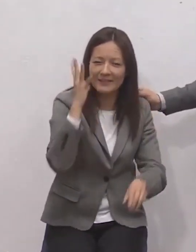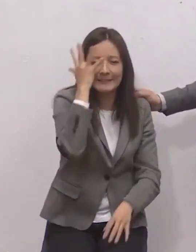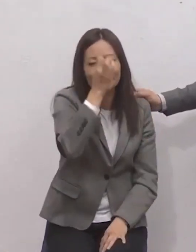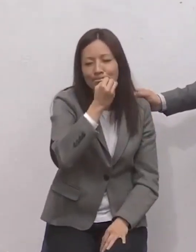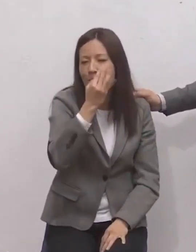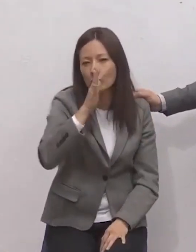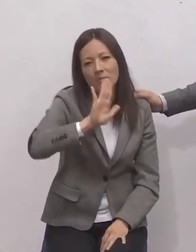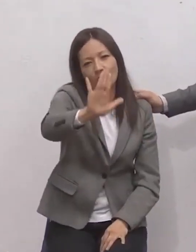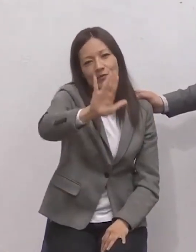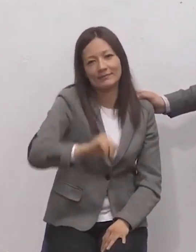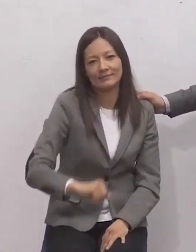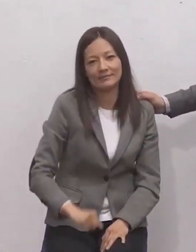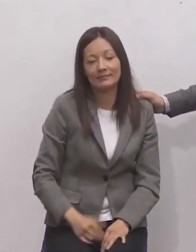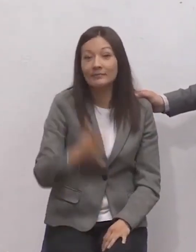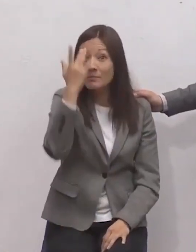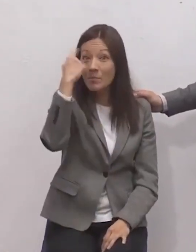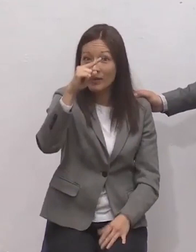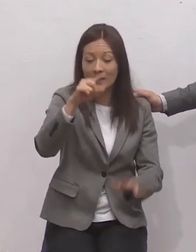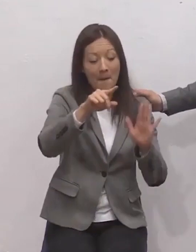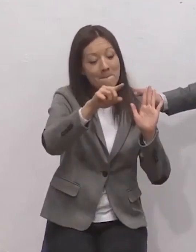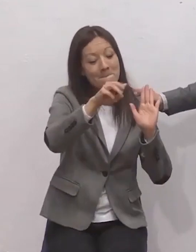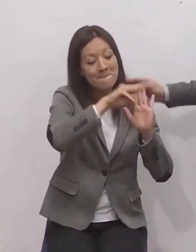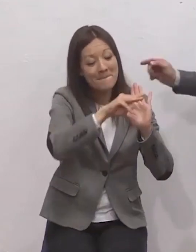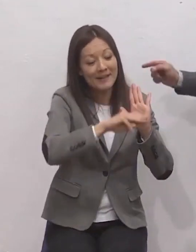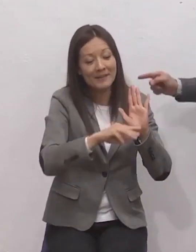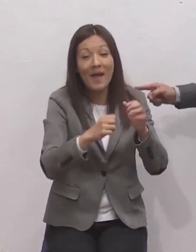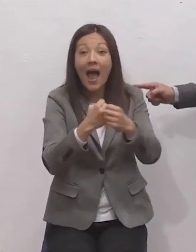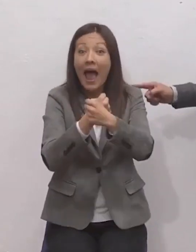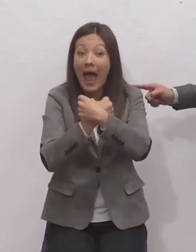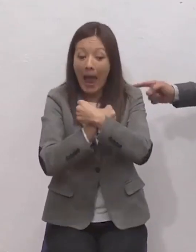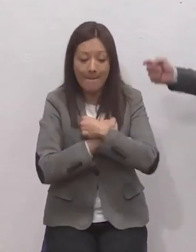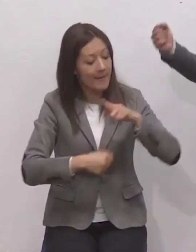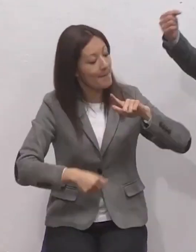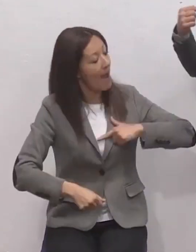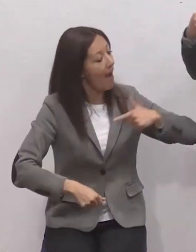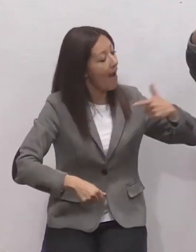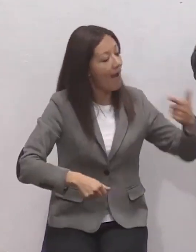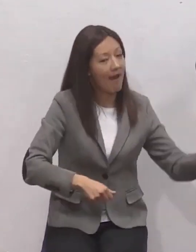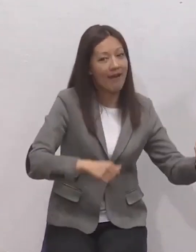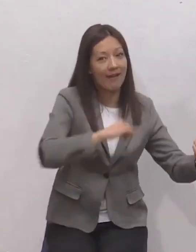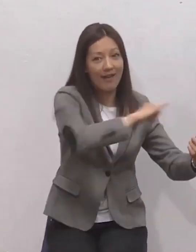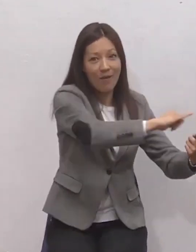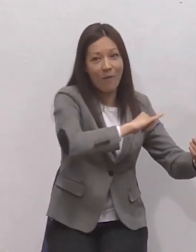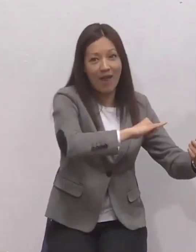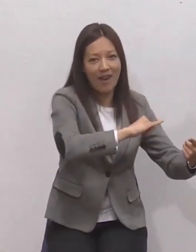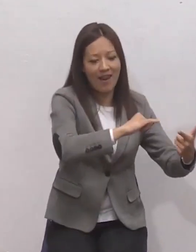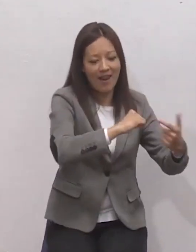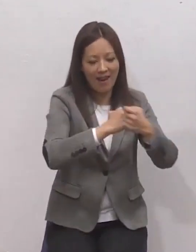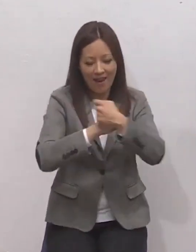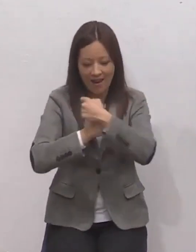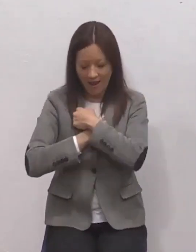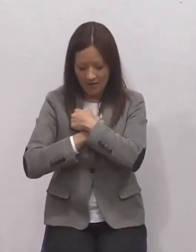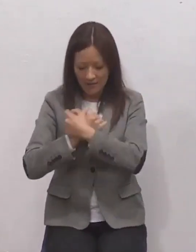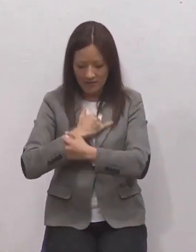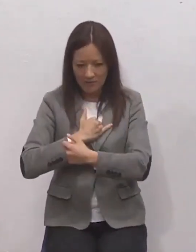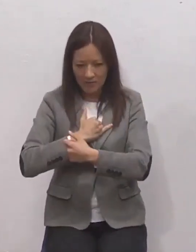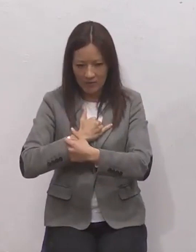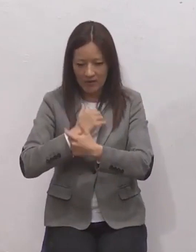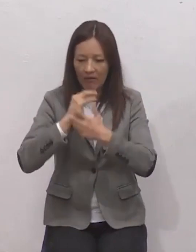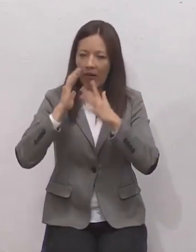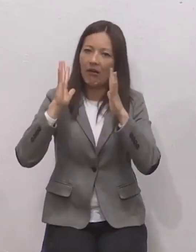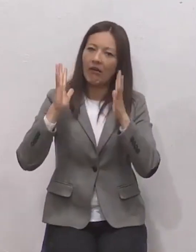usted. Por eso el mandamiento es, ame al otro como se ama a qué. ¿Entendió ahora el mandamiento?